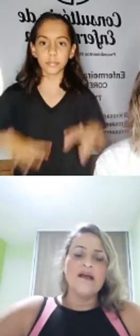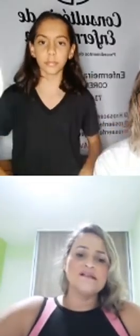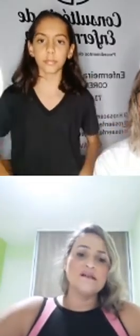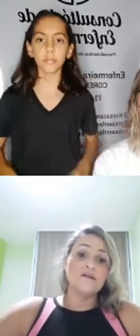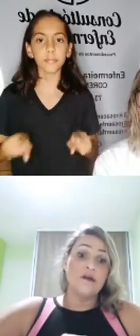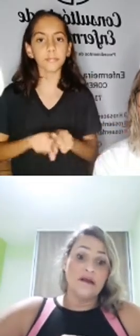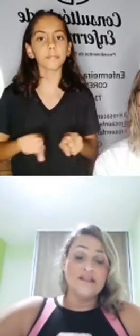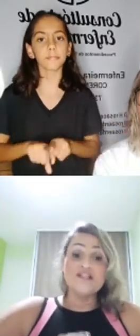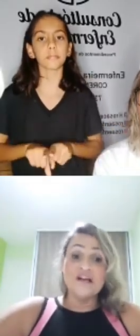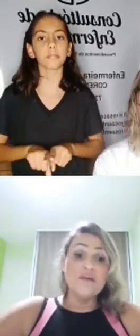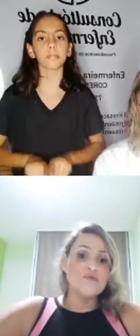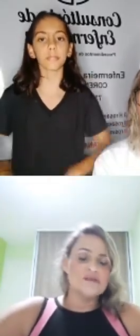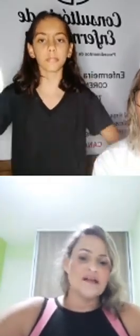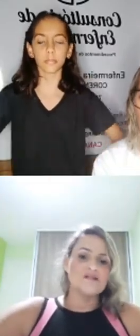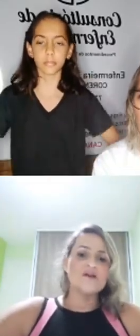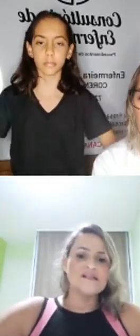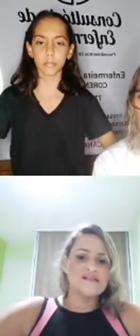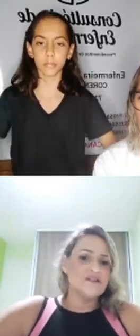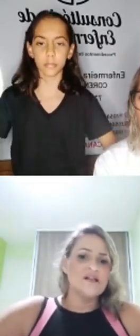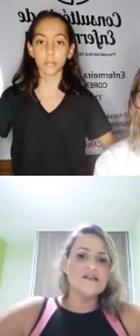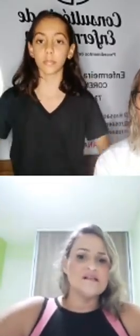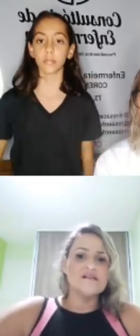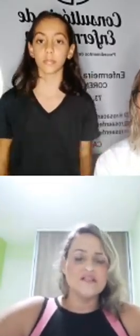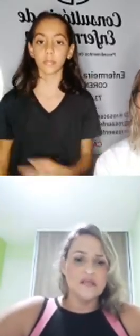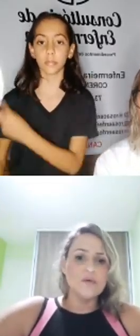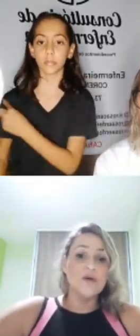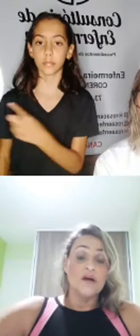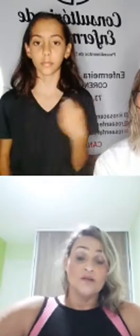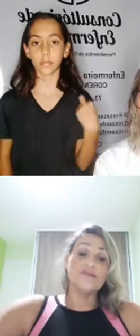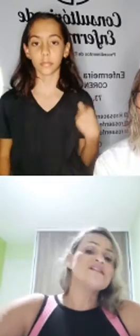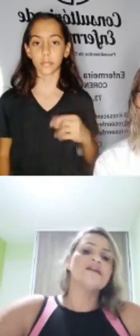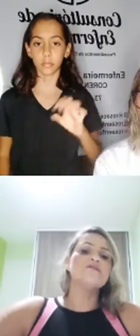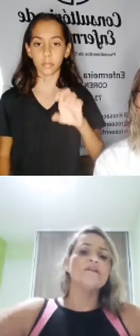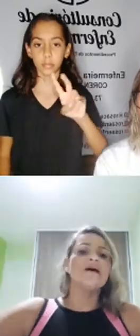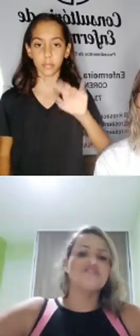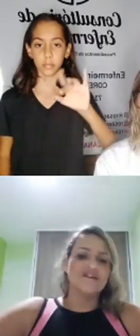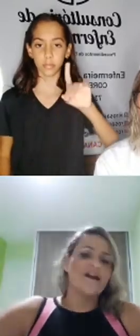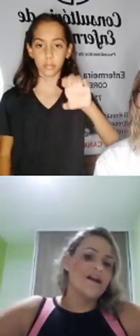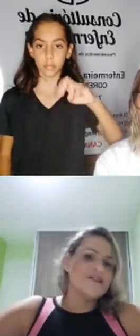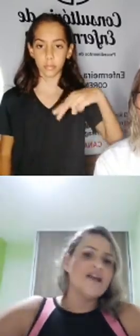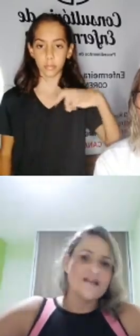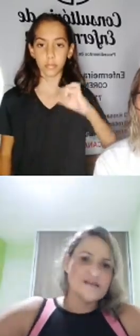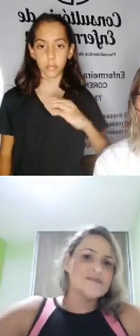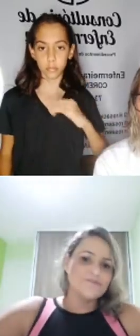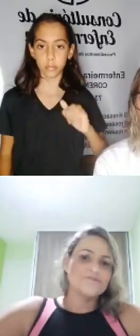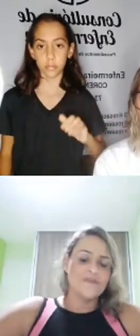que, assim, as nossas evidências estão no terceiro trimestre da